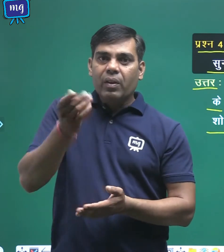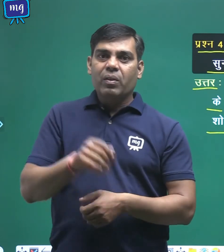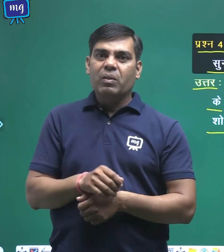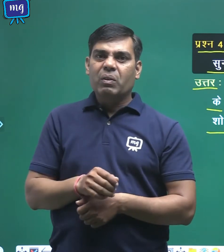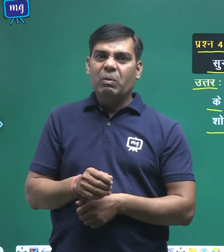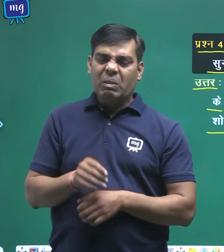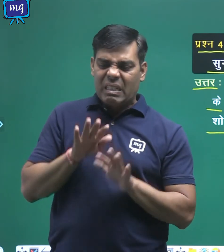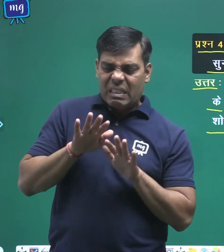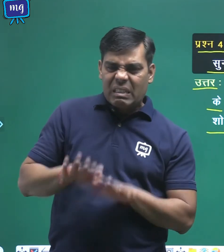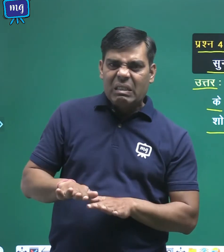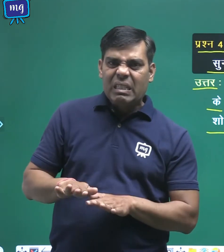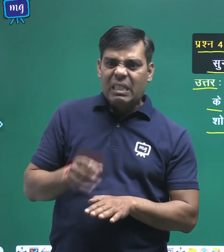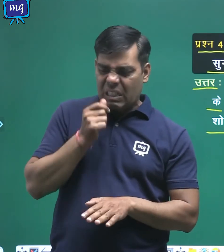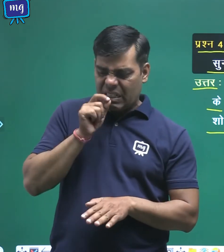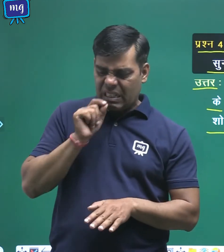शोषण की